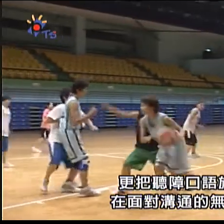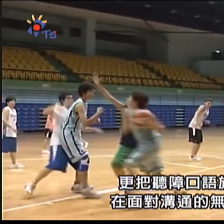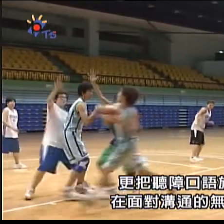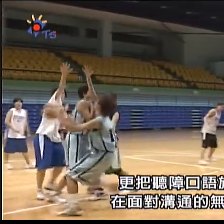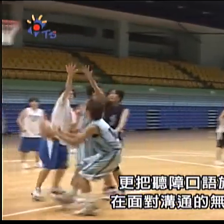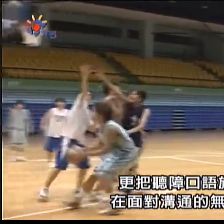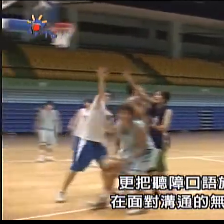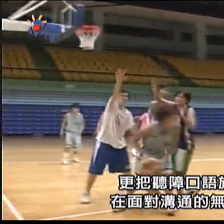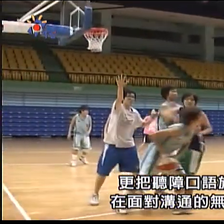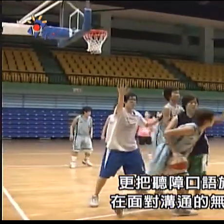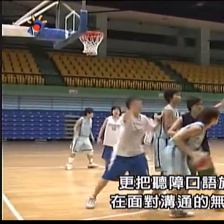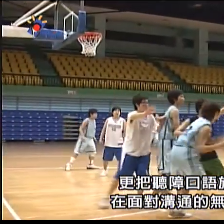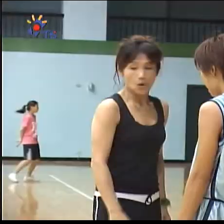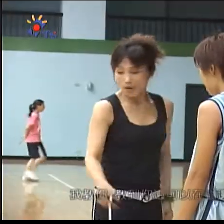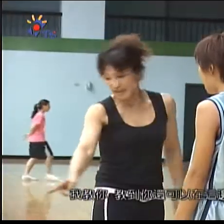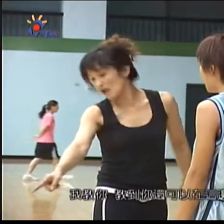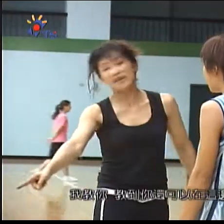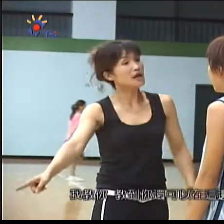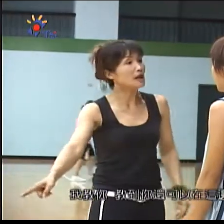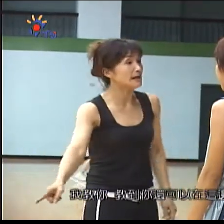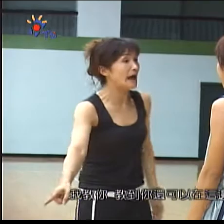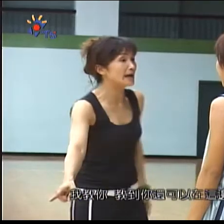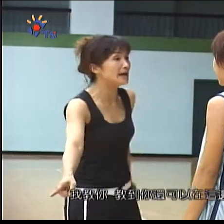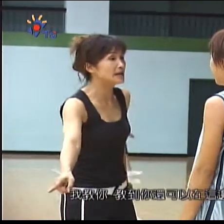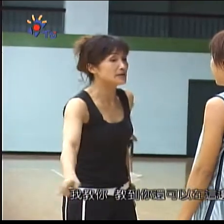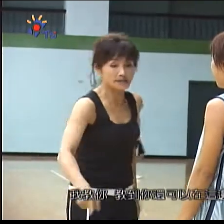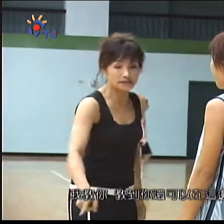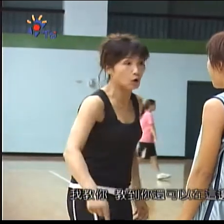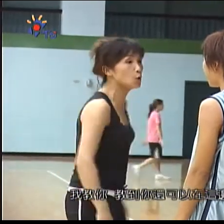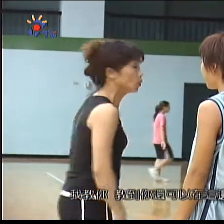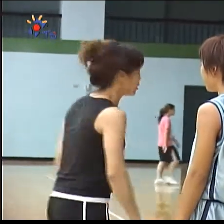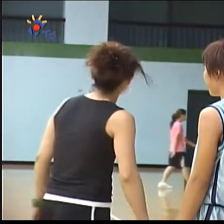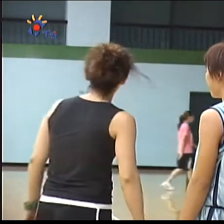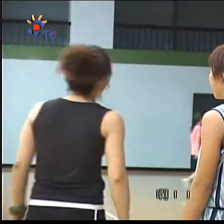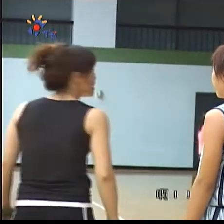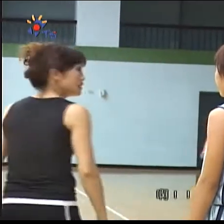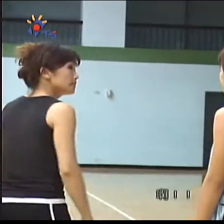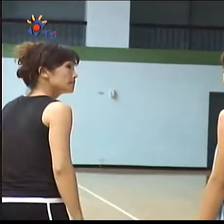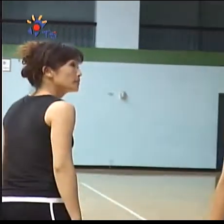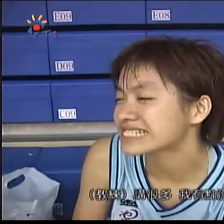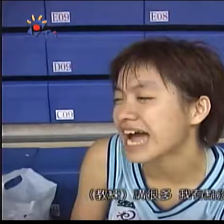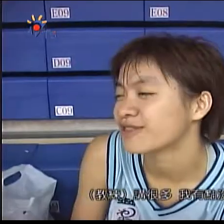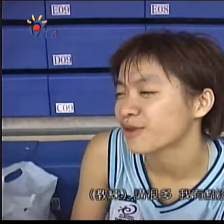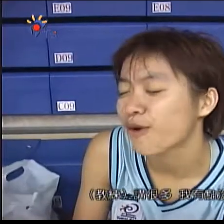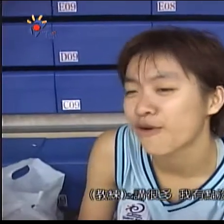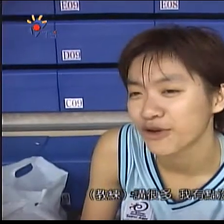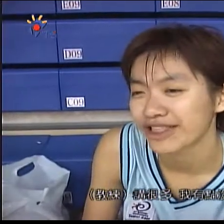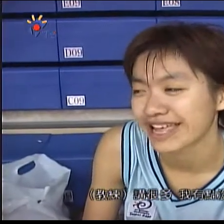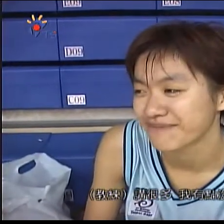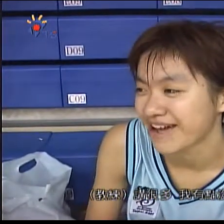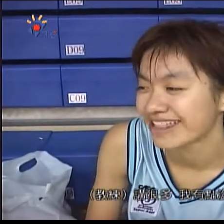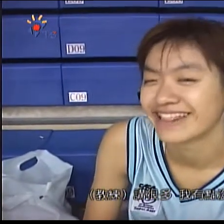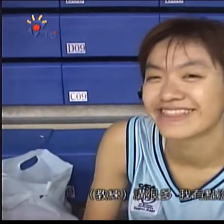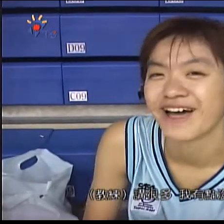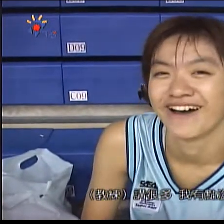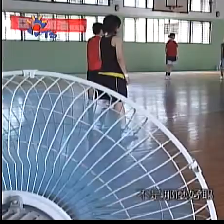在面对沟通的无奈。 我教你教了你还可以在这边走路 啊？讲很多我有点没有听到，